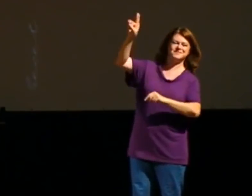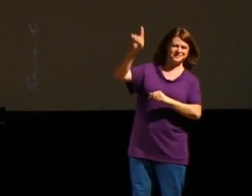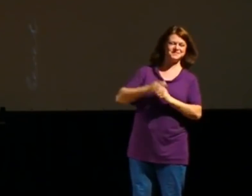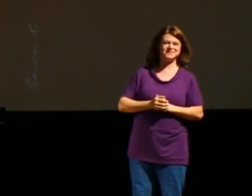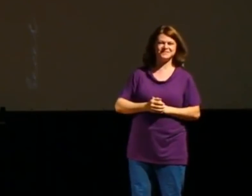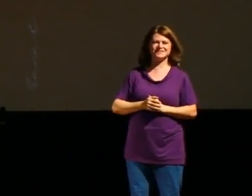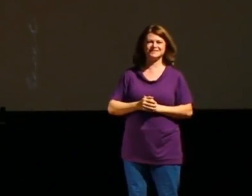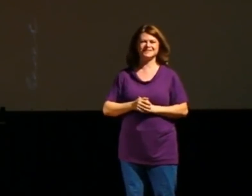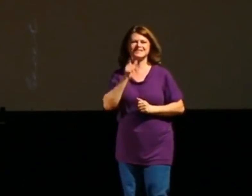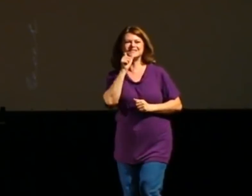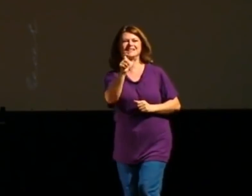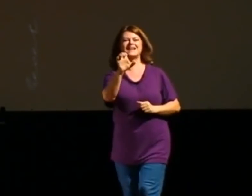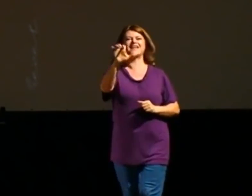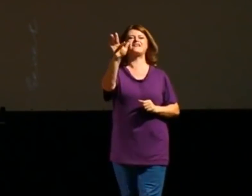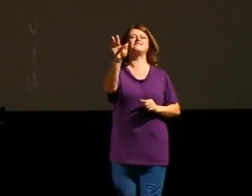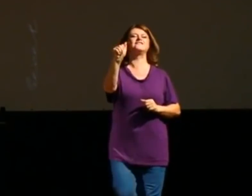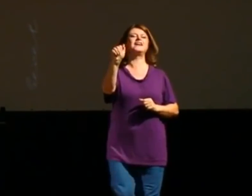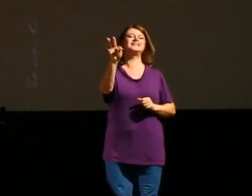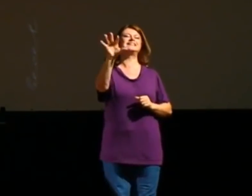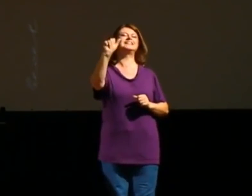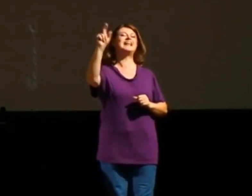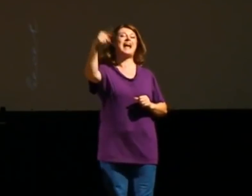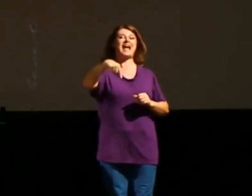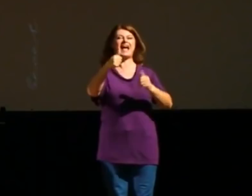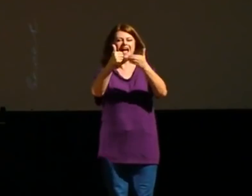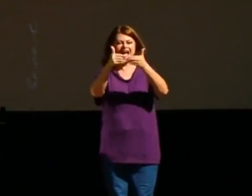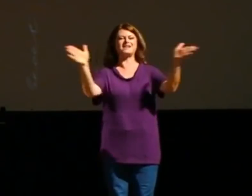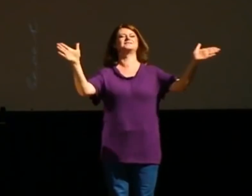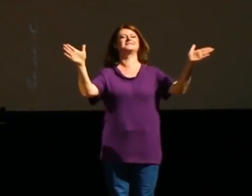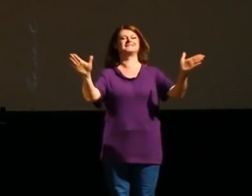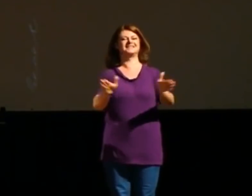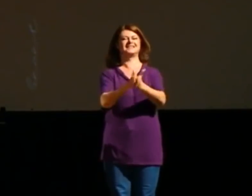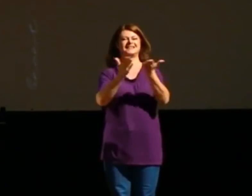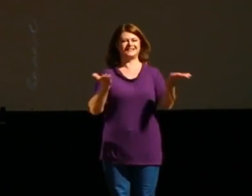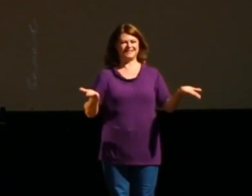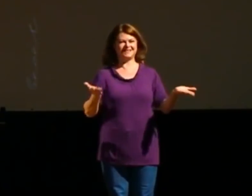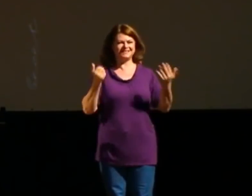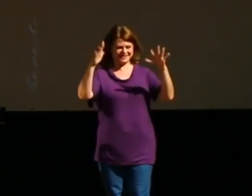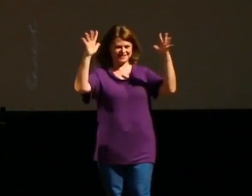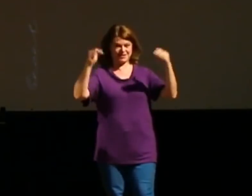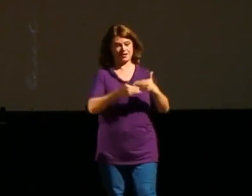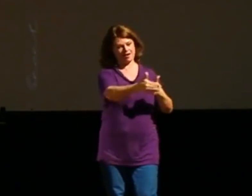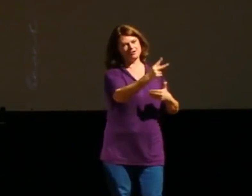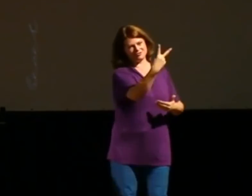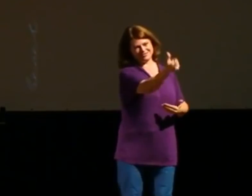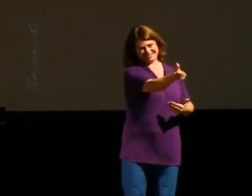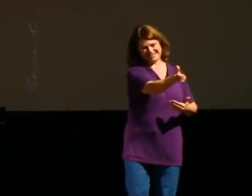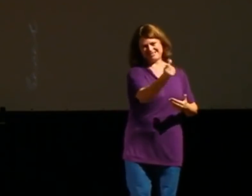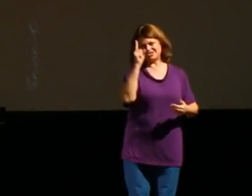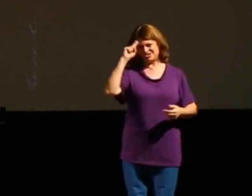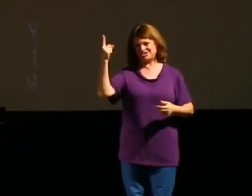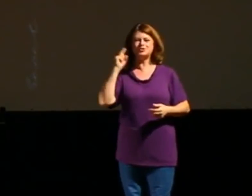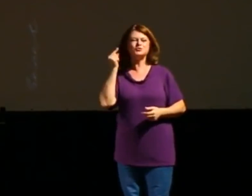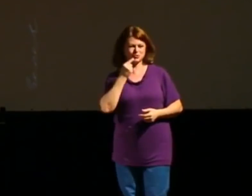Hoje nós celebramos o aniversário do Dia do Surdo, que acontece dia 26, daqui a 3 dias,